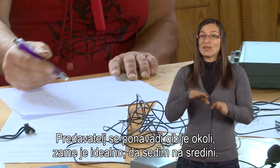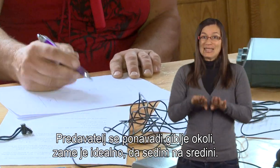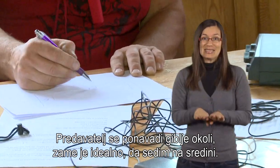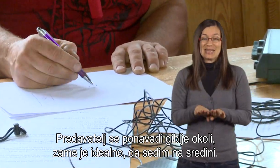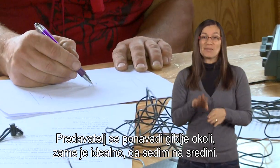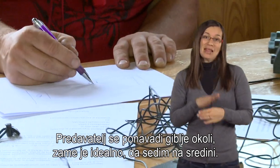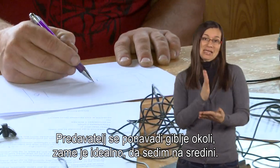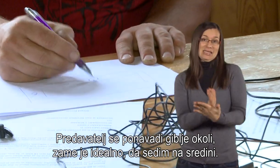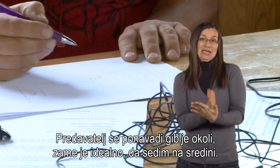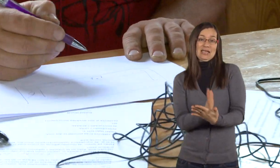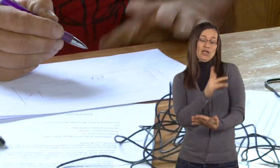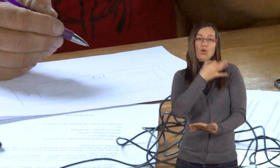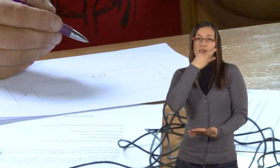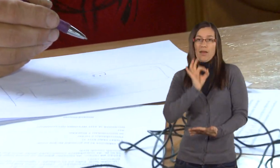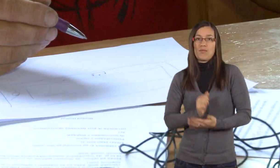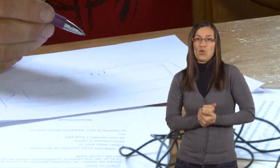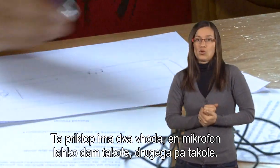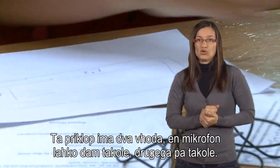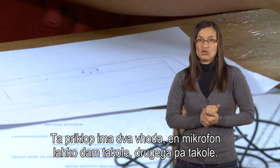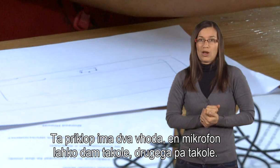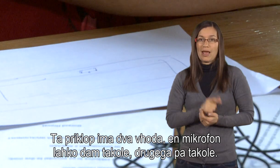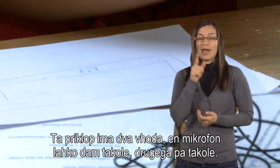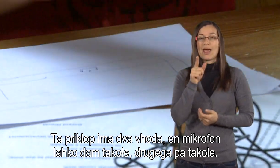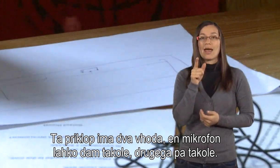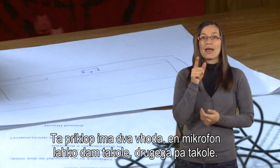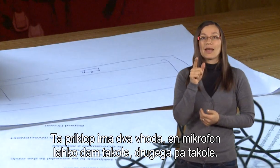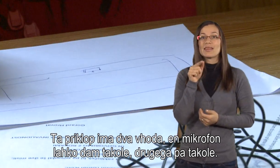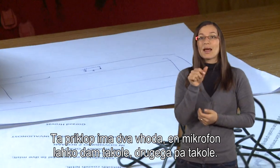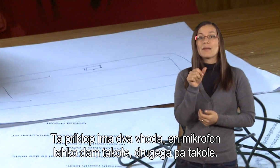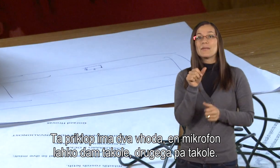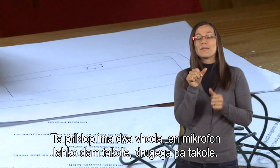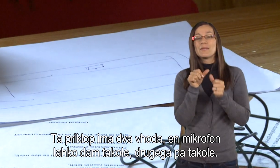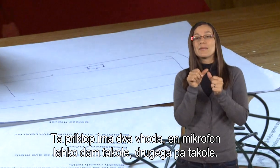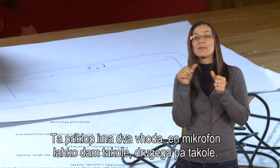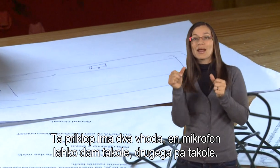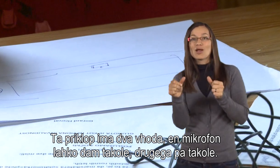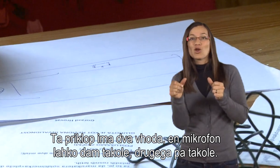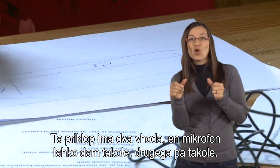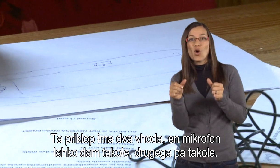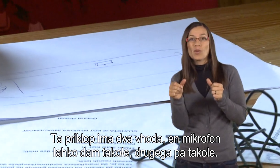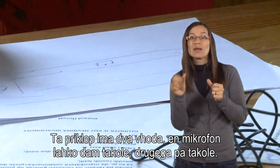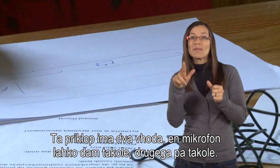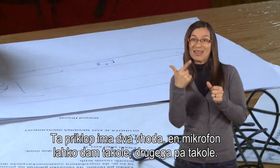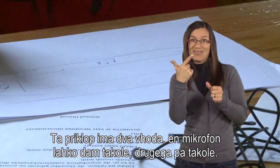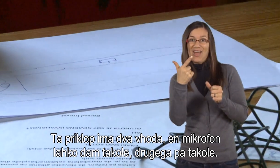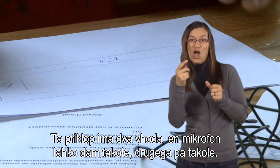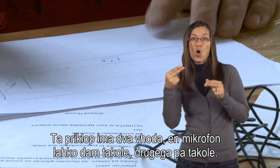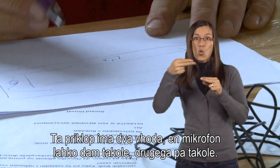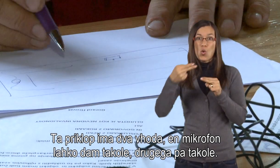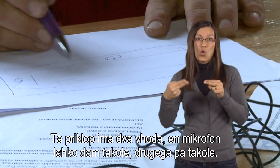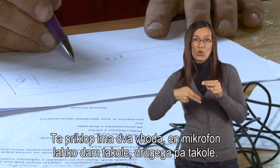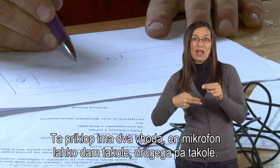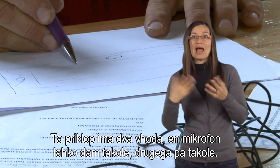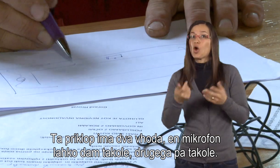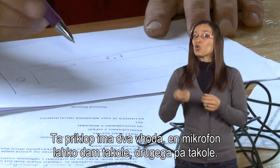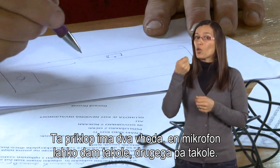na sredini. No, ta preklop ima dva vhoda, tako da lahko daš en